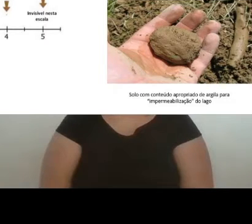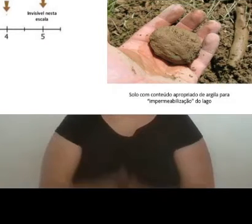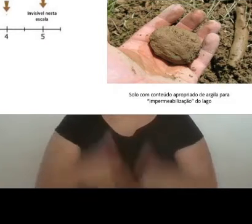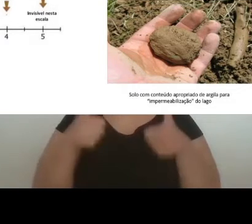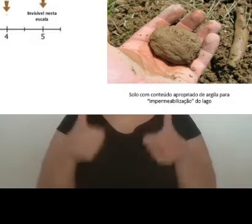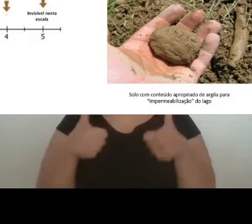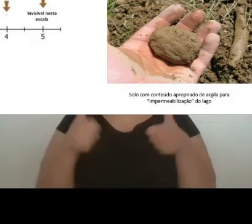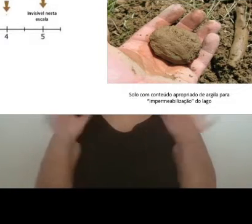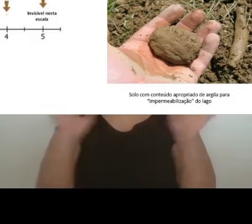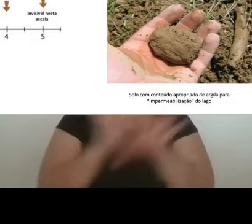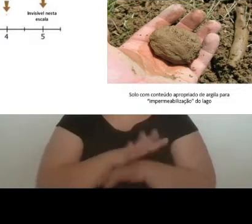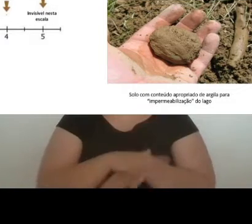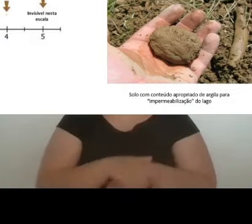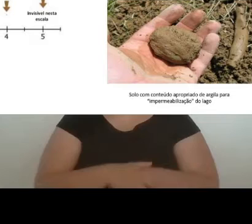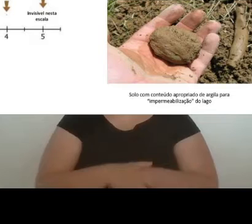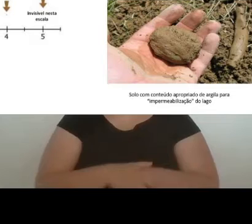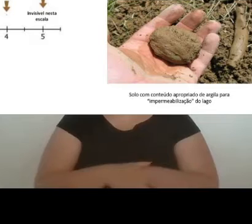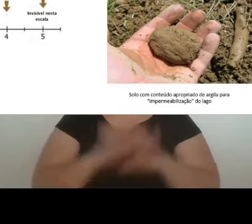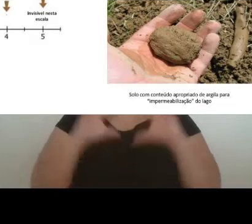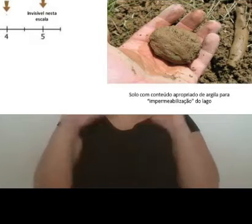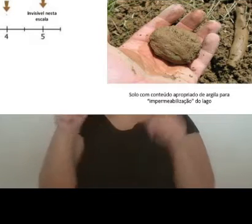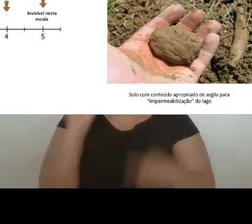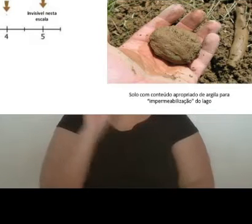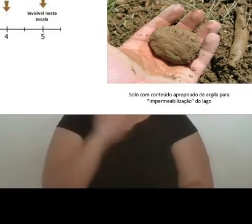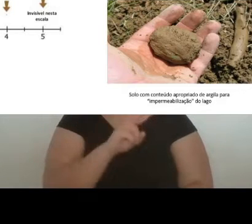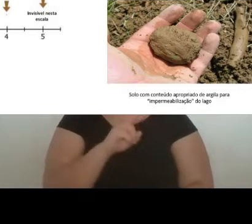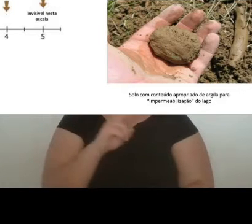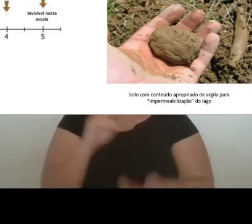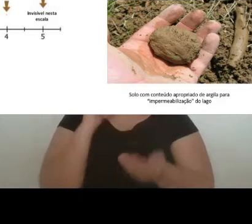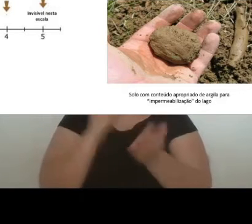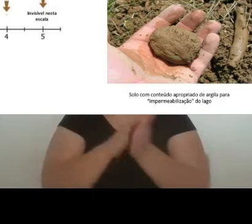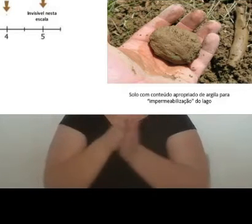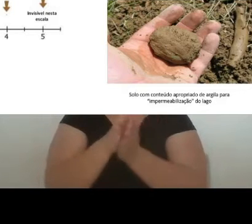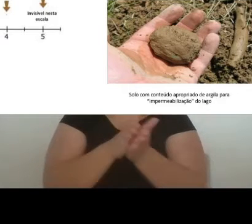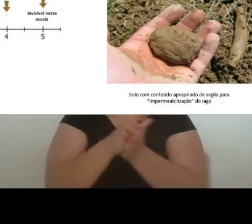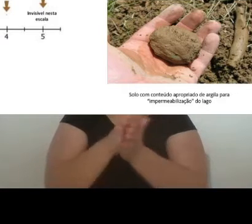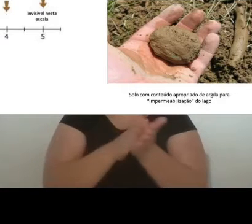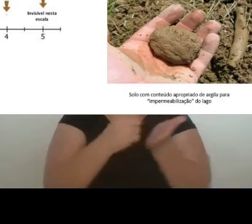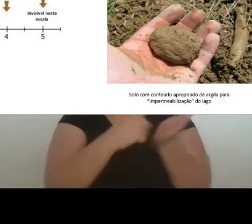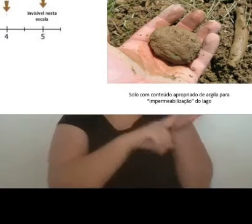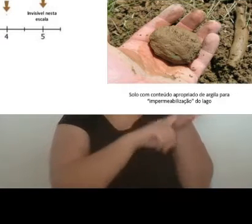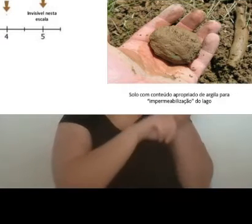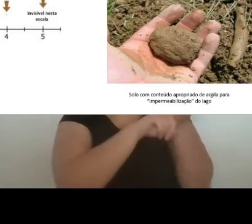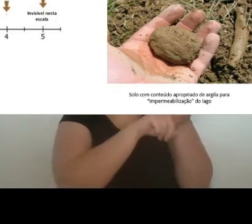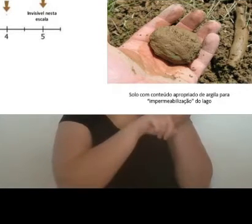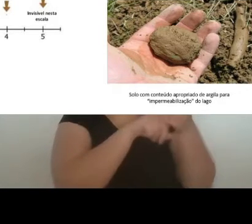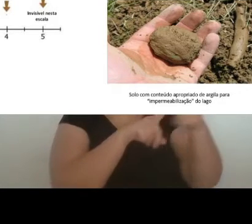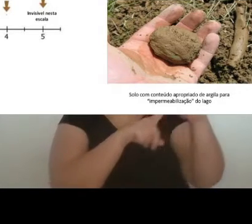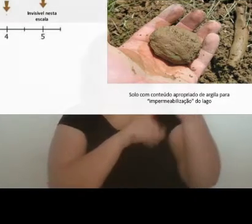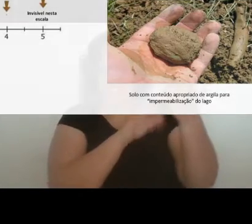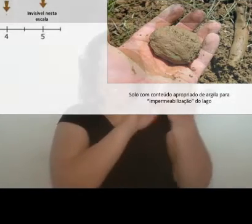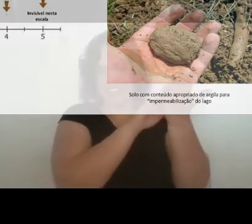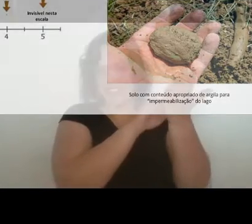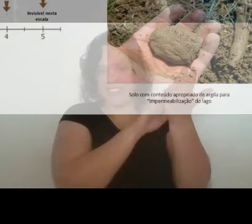Bom, acho que todos então reconheceram a minhoca aí na mão, na imagem do lado superior direito,